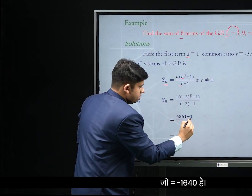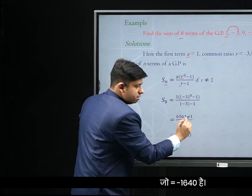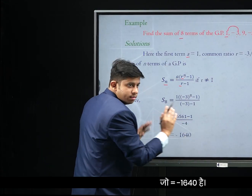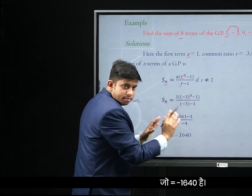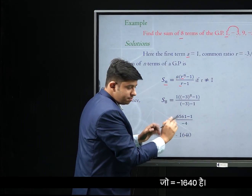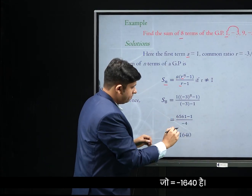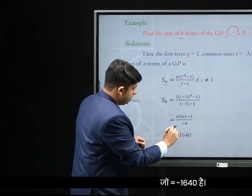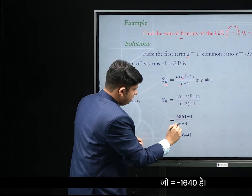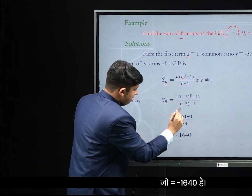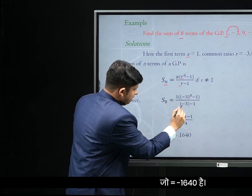-1640 है।